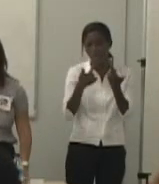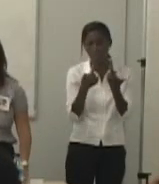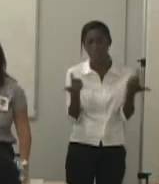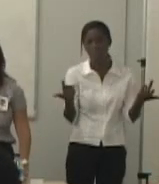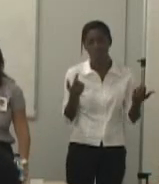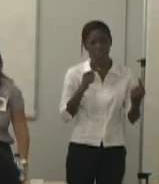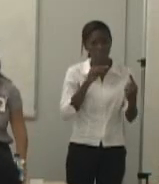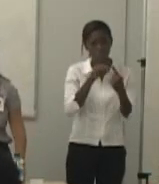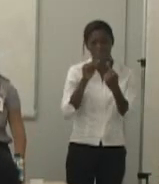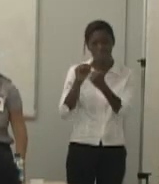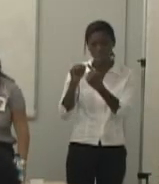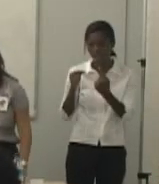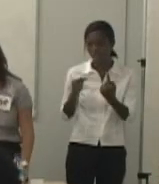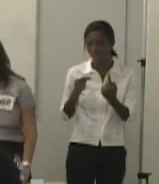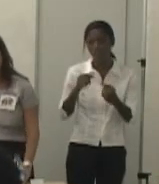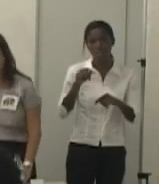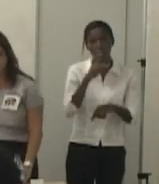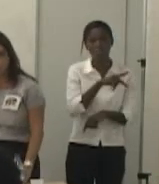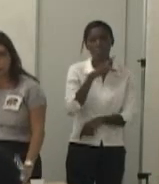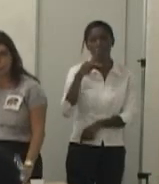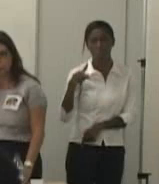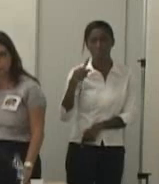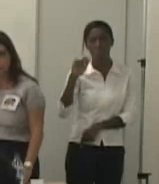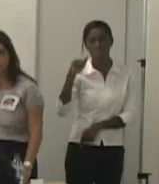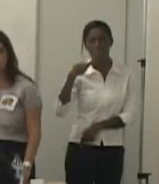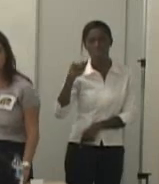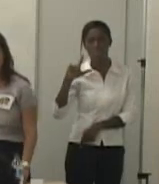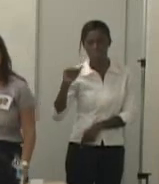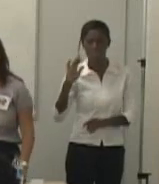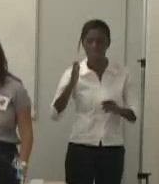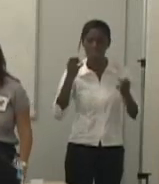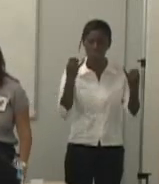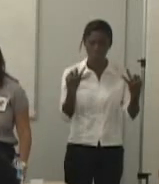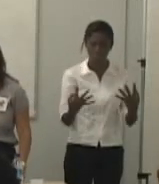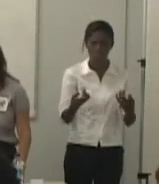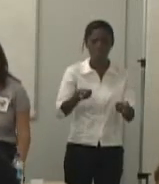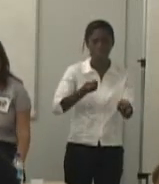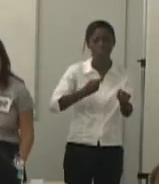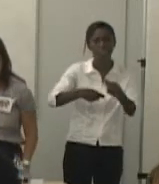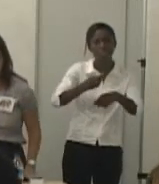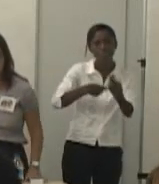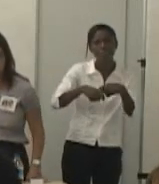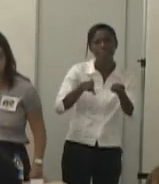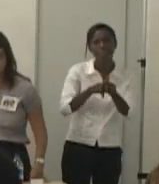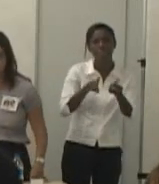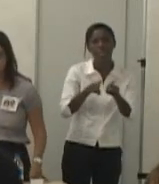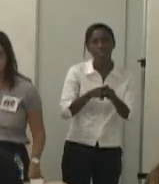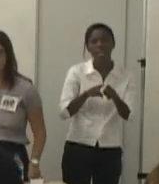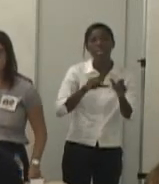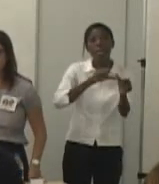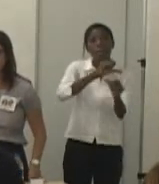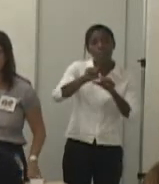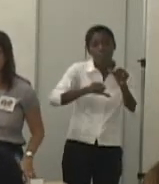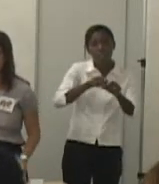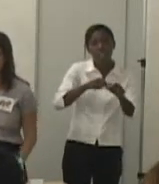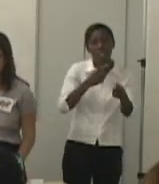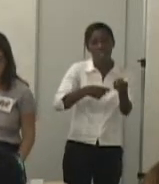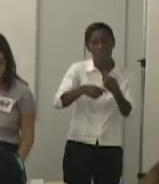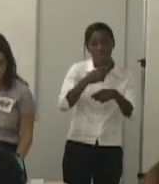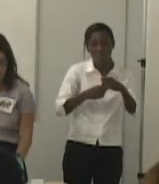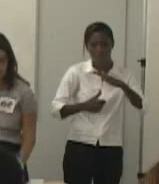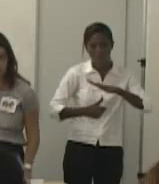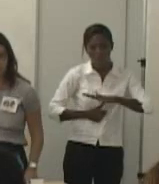quais a professora Ângela falou alguns impedimentos administrativos e a gente vem com uma proposta de mudança administrativa será uma